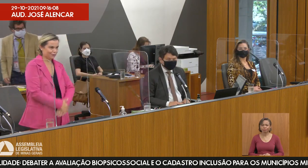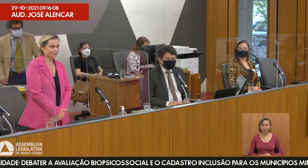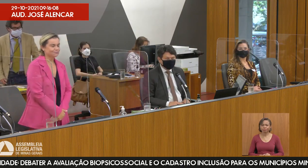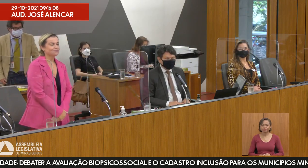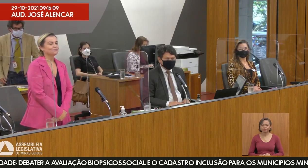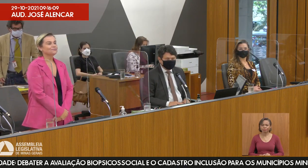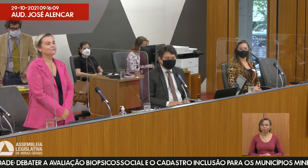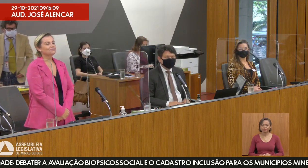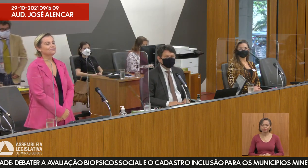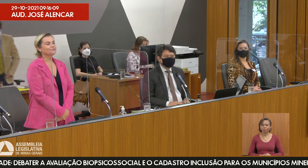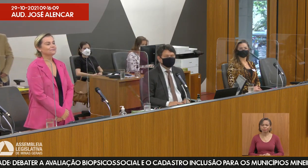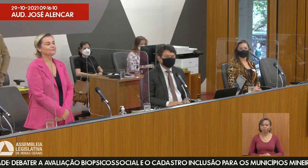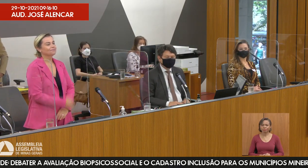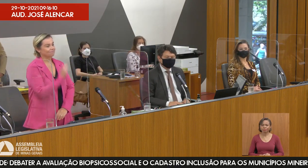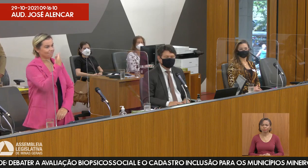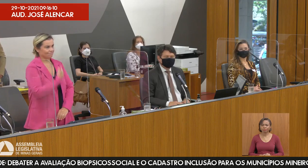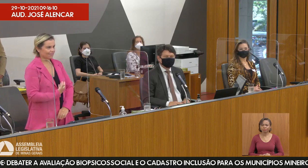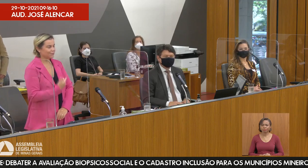Bom dia a todos.